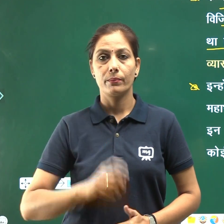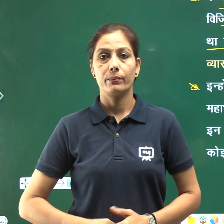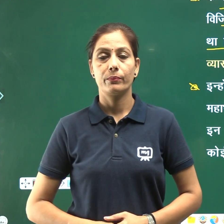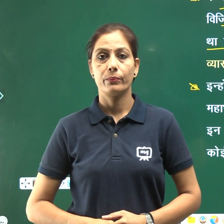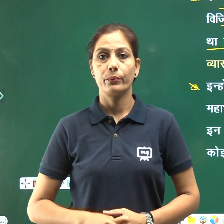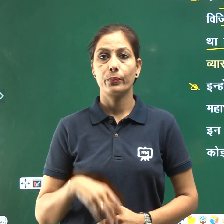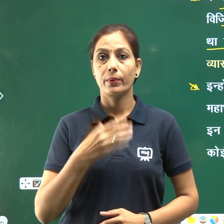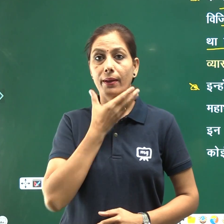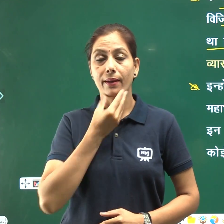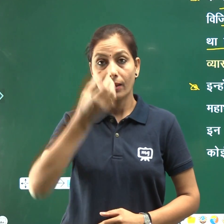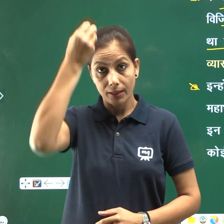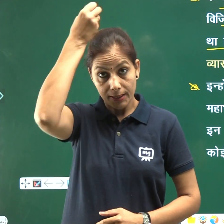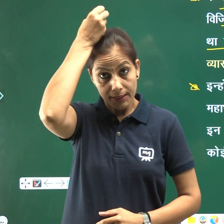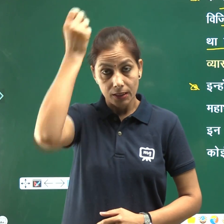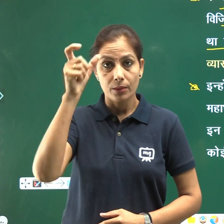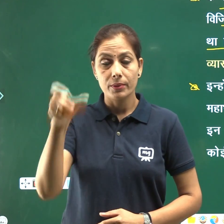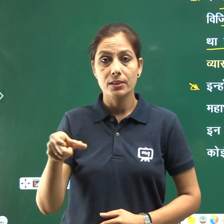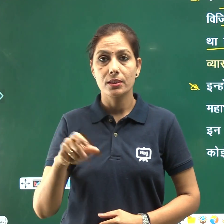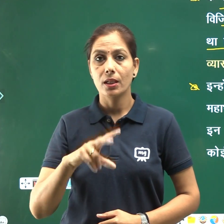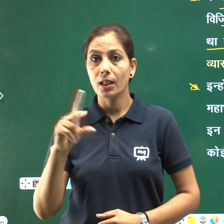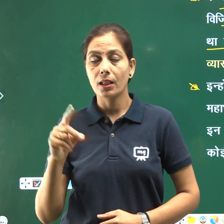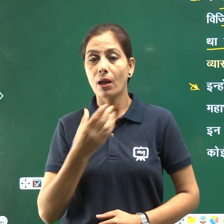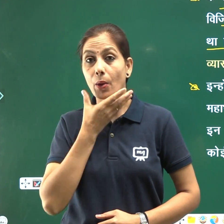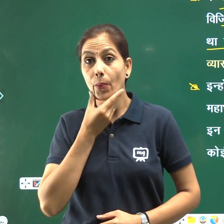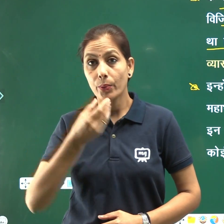वाल्मीकि तथा व्यास